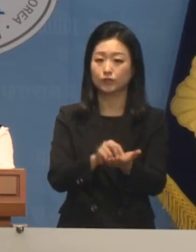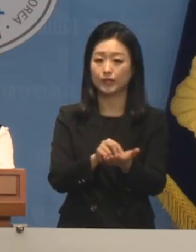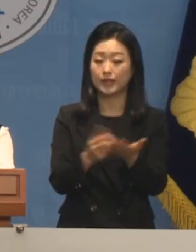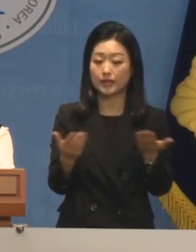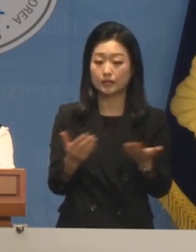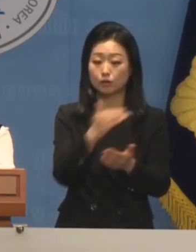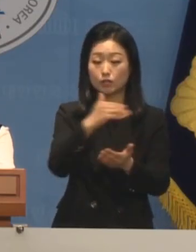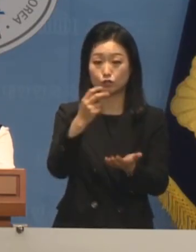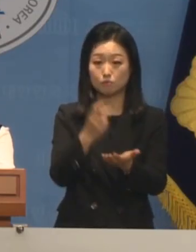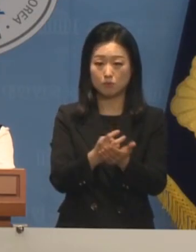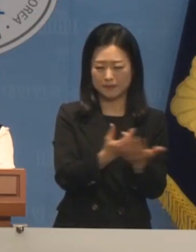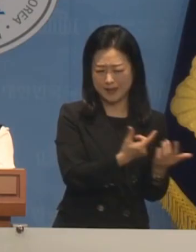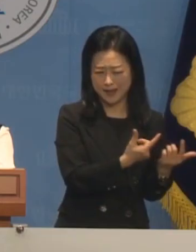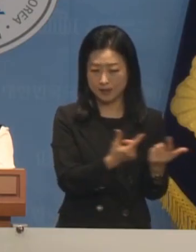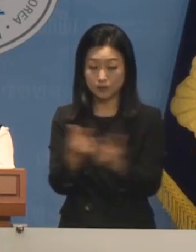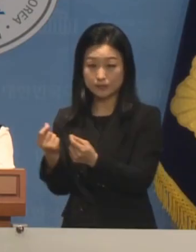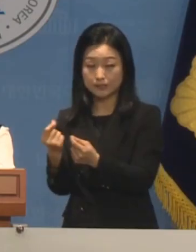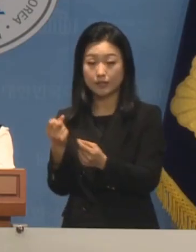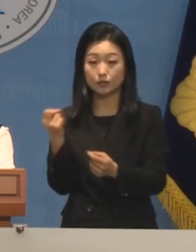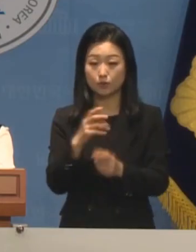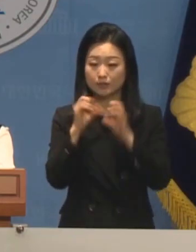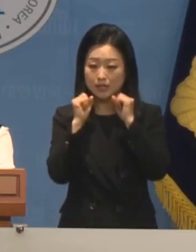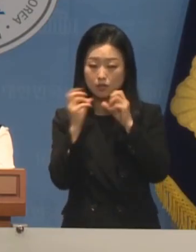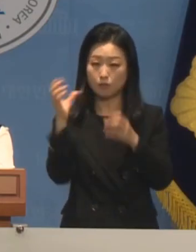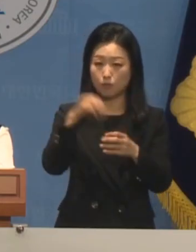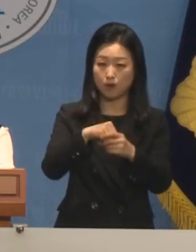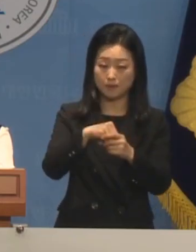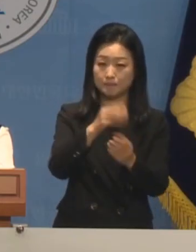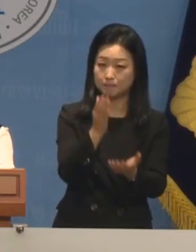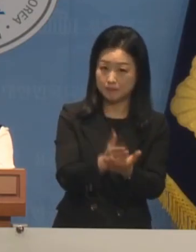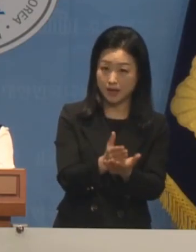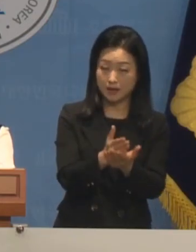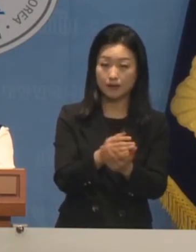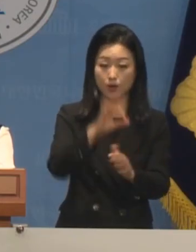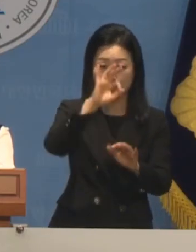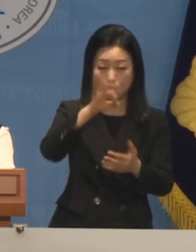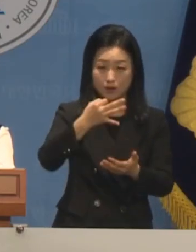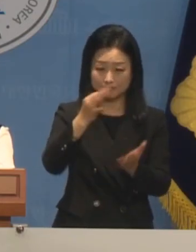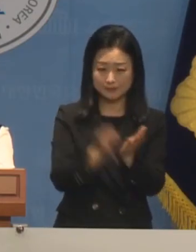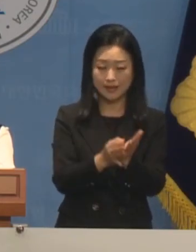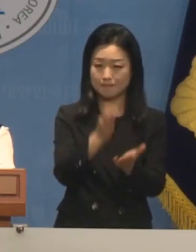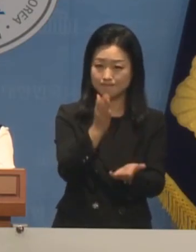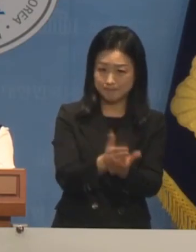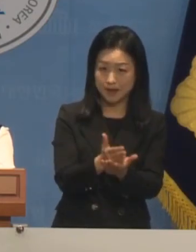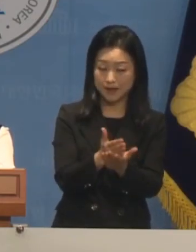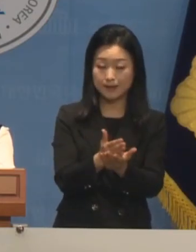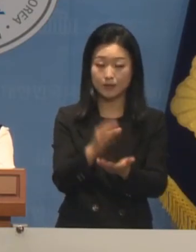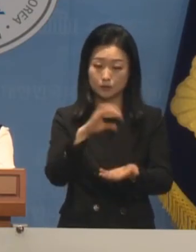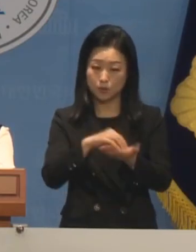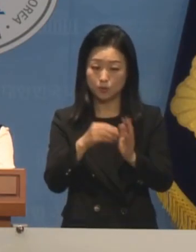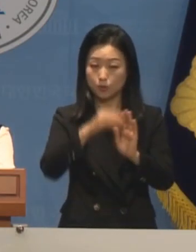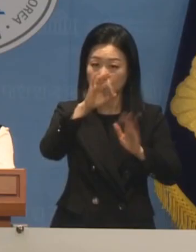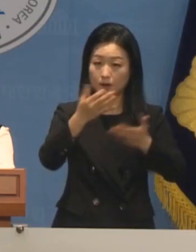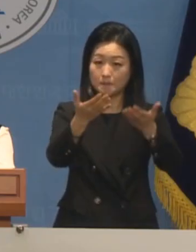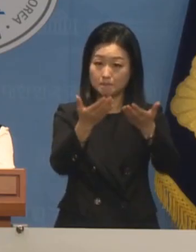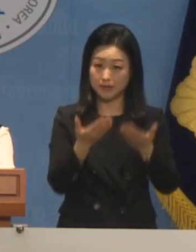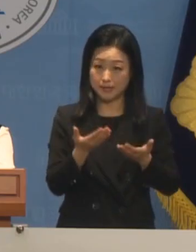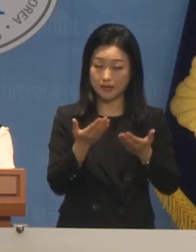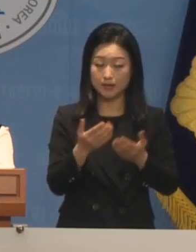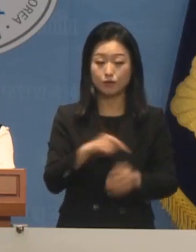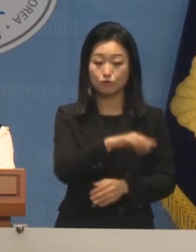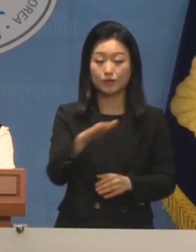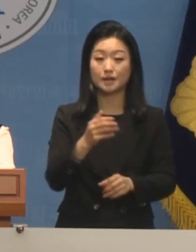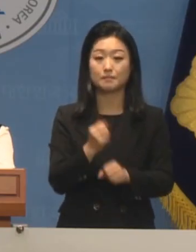전면 적용 포괄 임금제 폐지 적정 보수 조사와 보장을 위한 보건의료 인력 지원법 개정